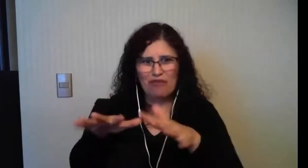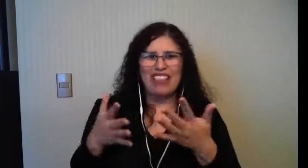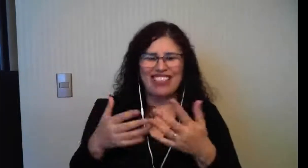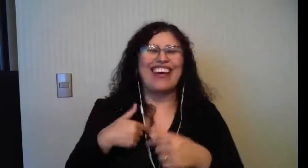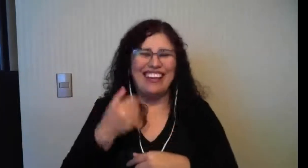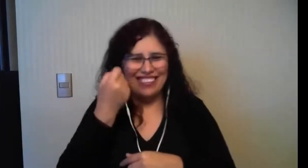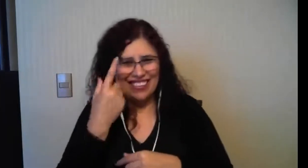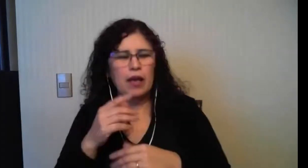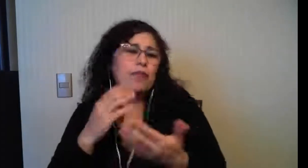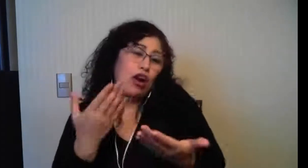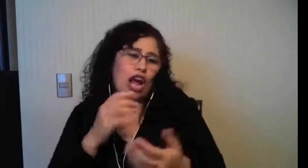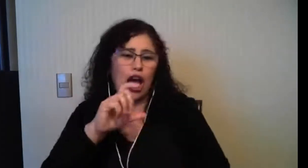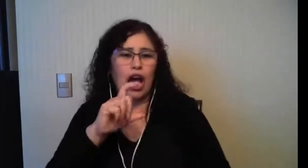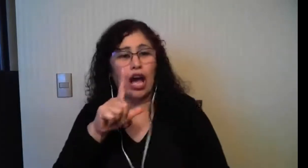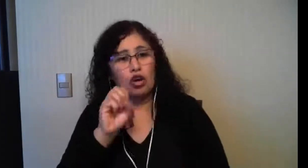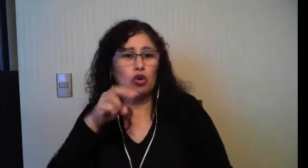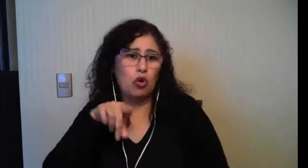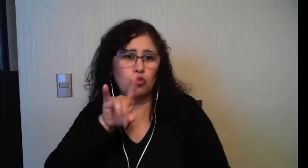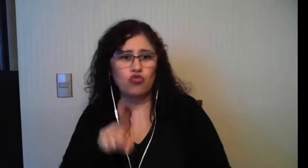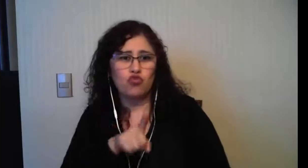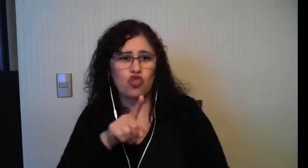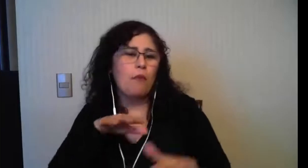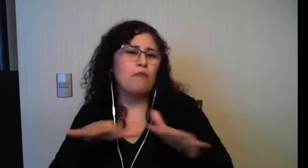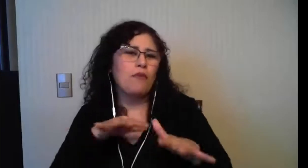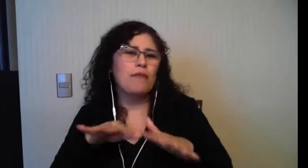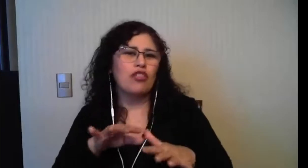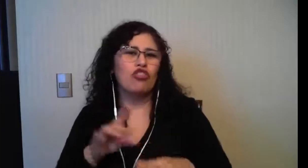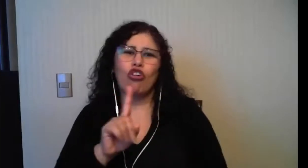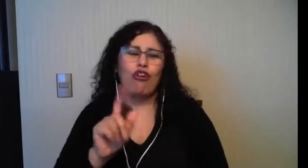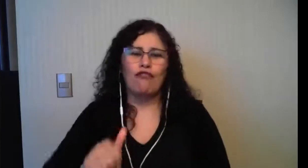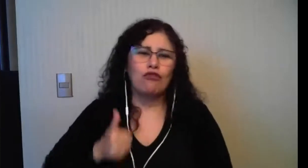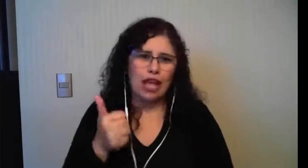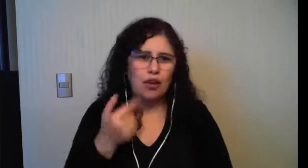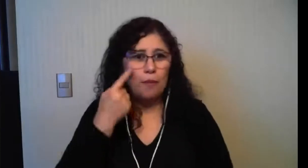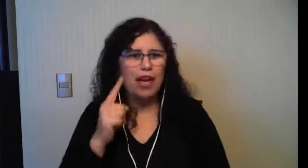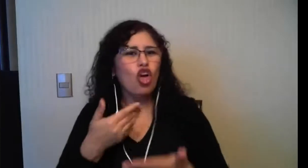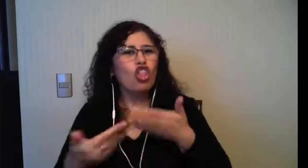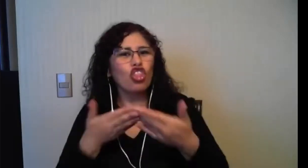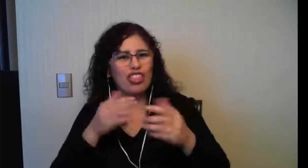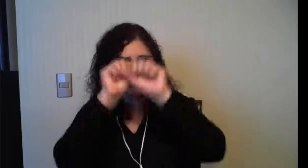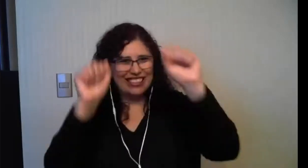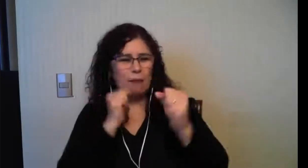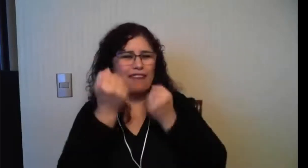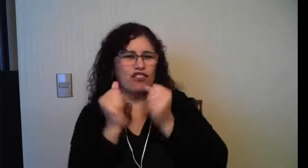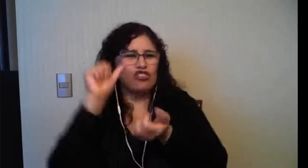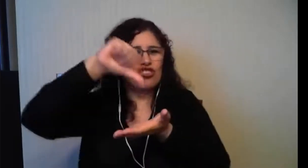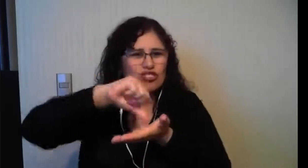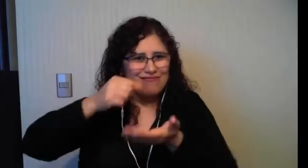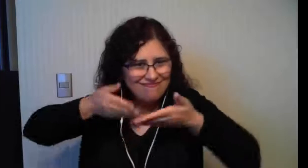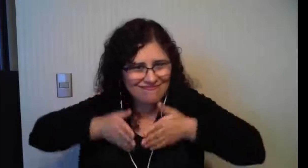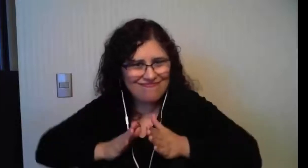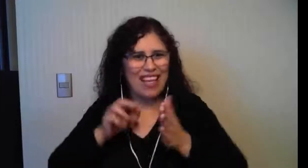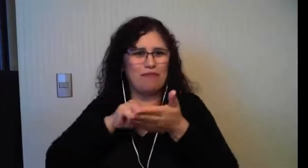ya, que es de origen central, ¿ok?